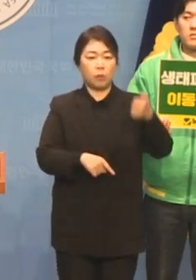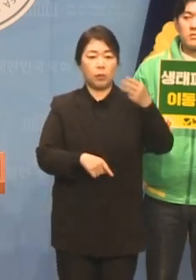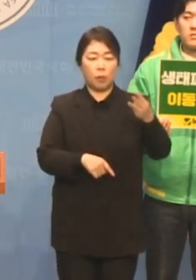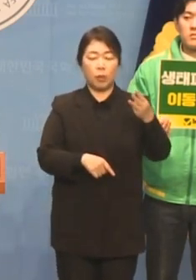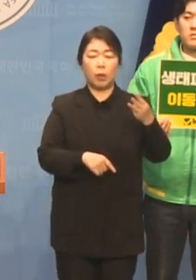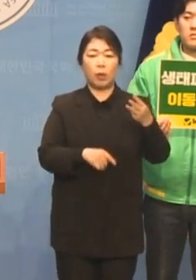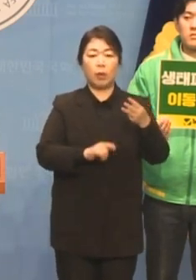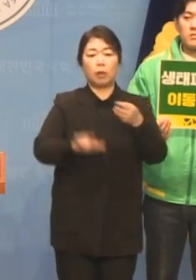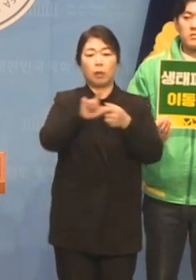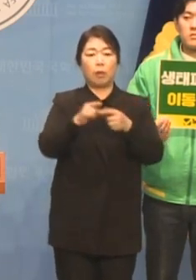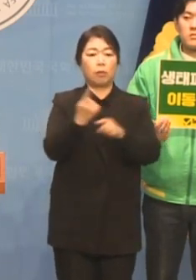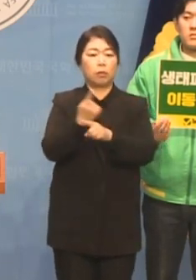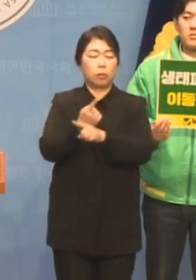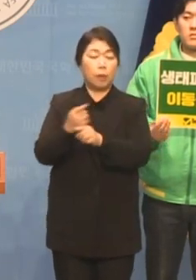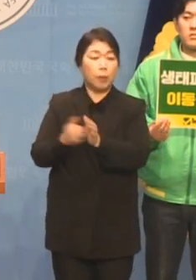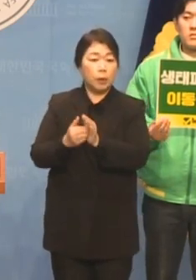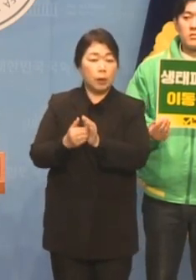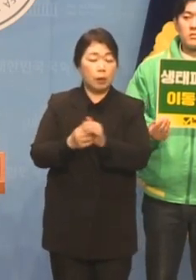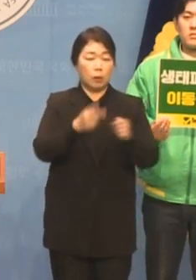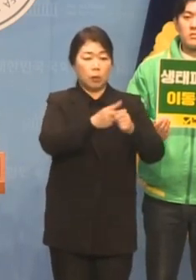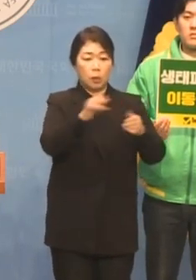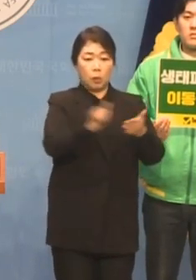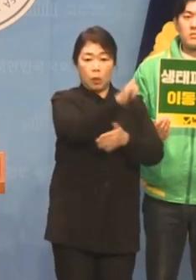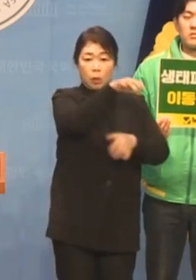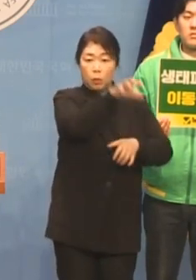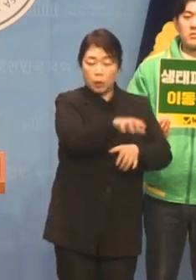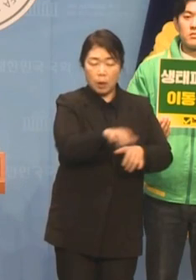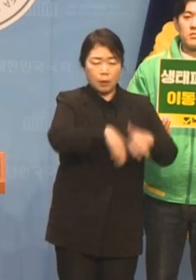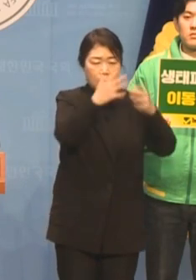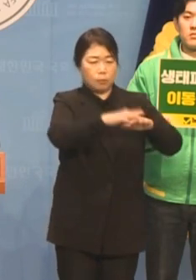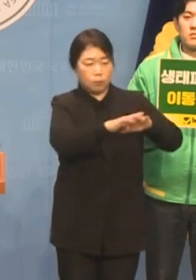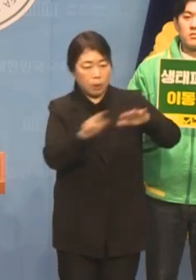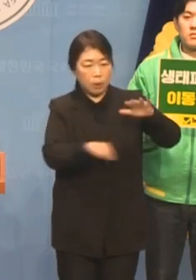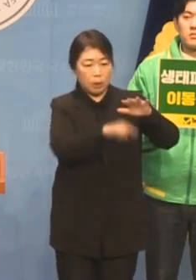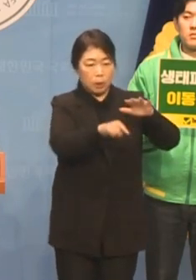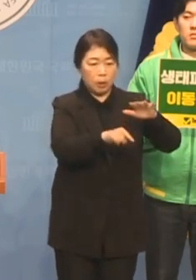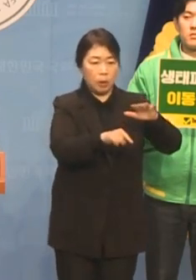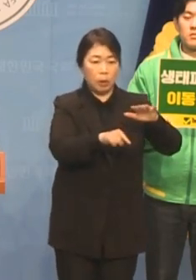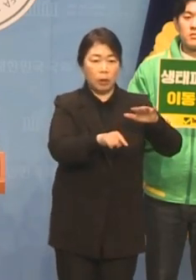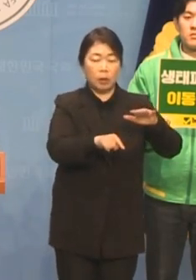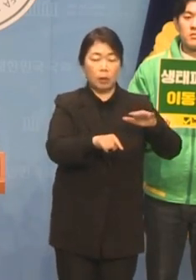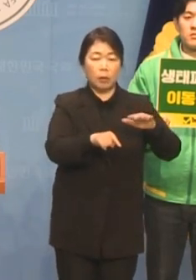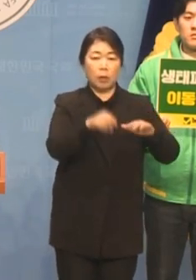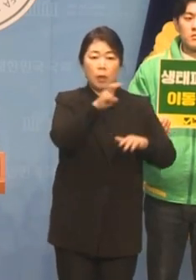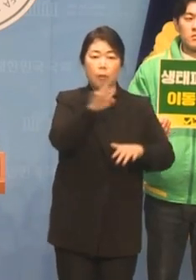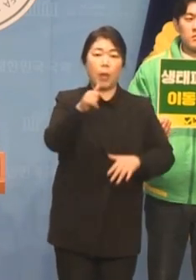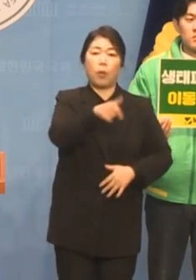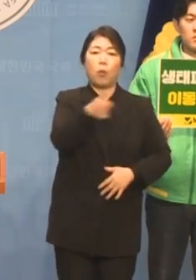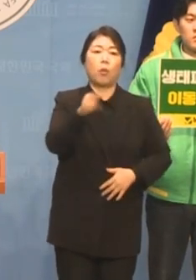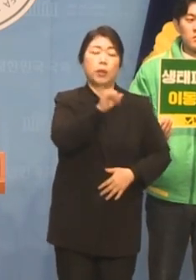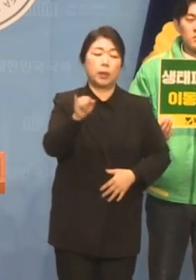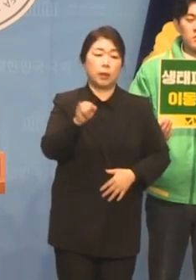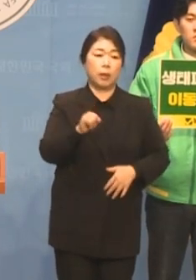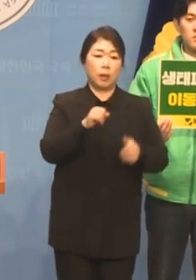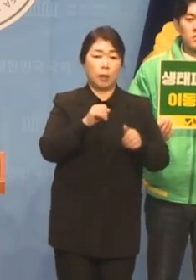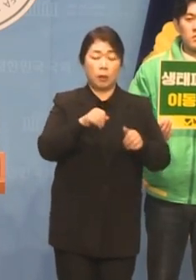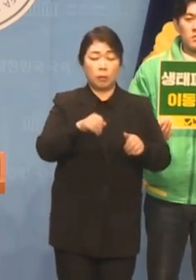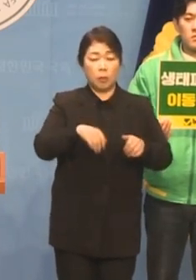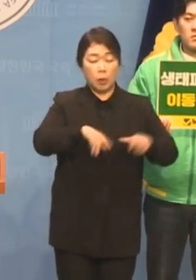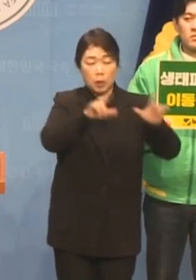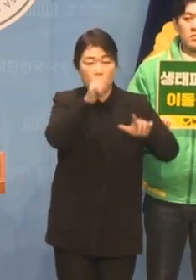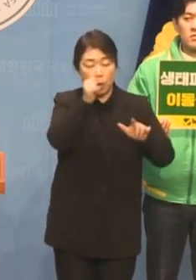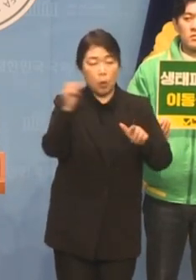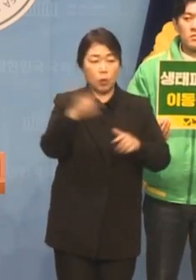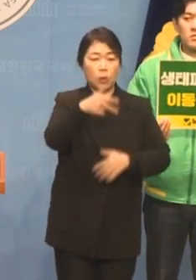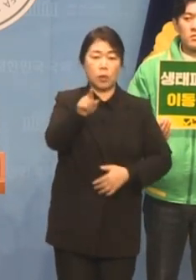수밖에 없었습니다 제공항 부지 사업지 전역에 공가 맹꽁이가 서식하고 있고 저 저어새 등